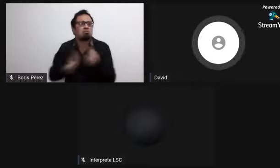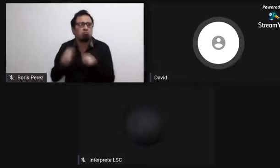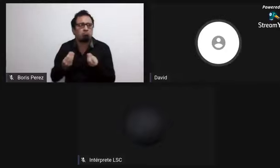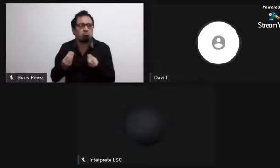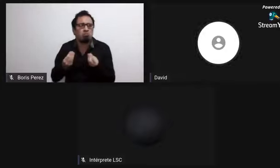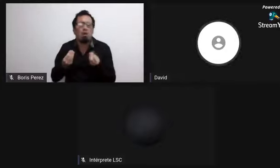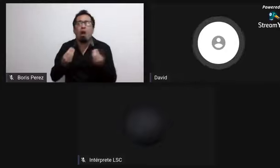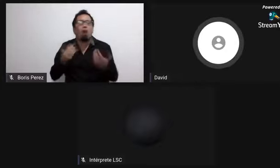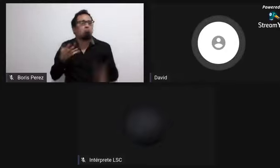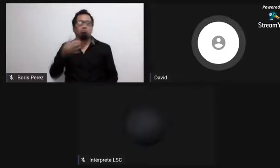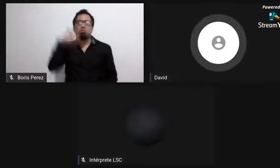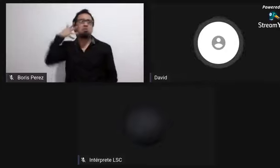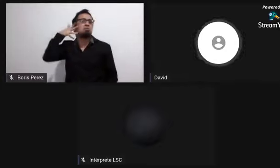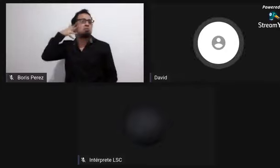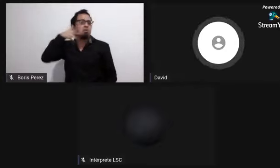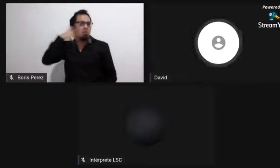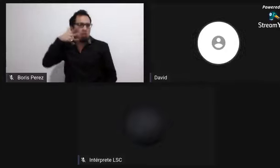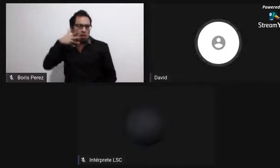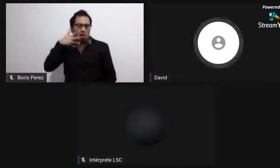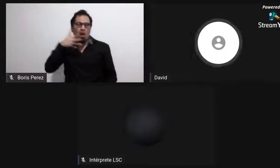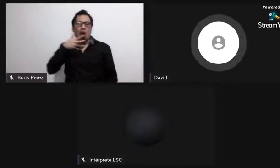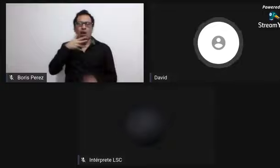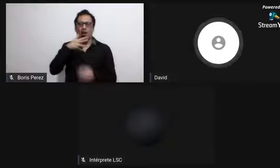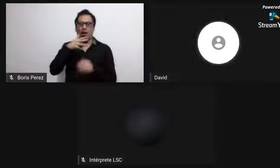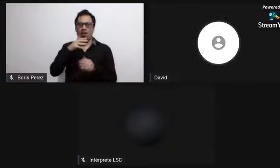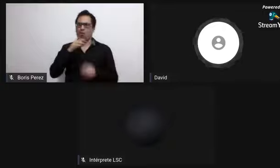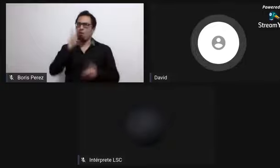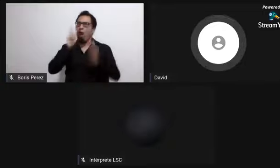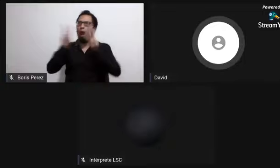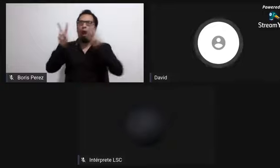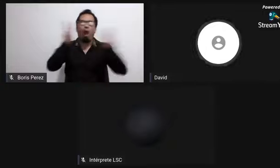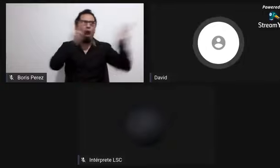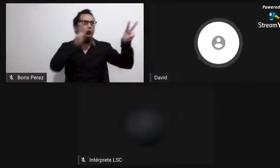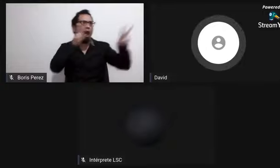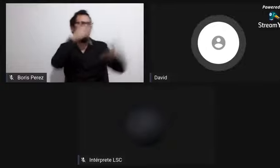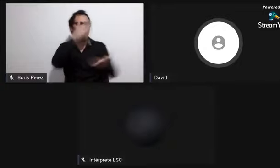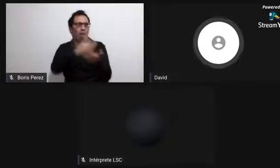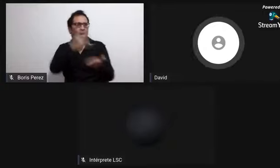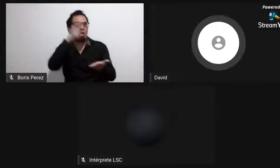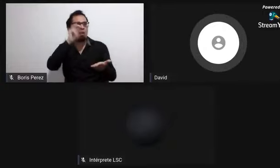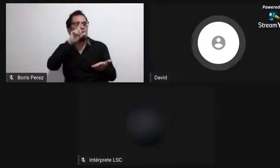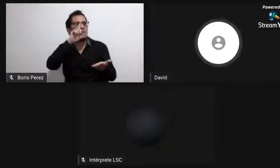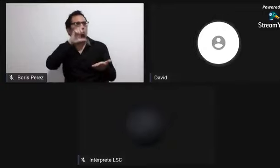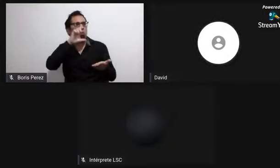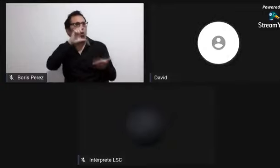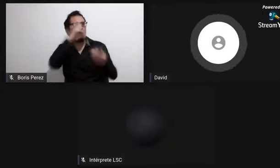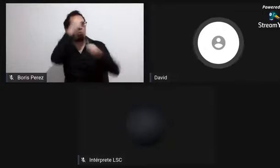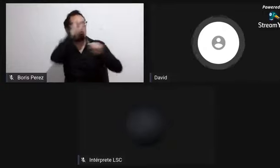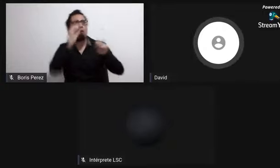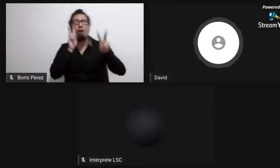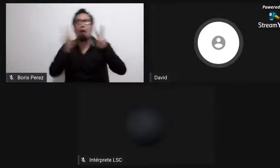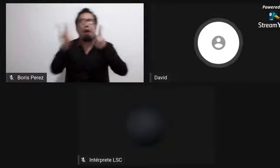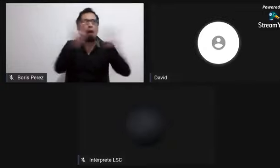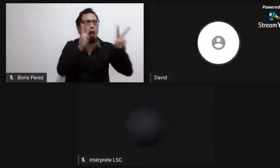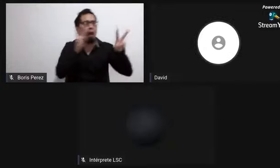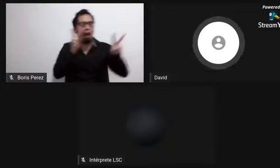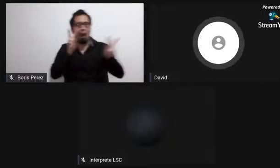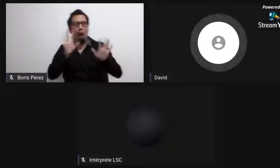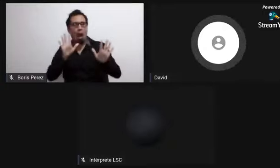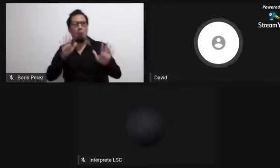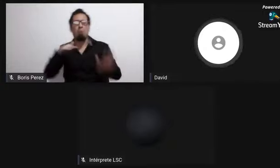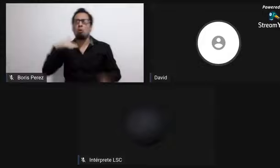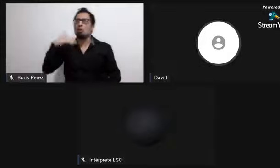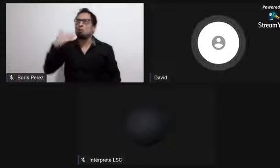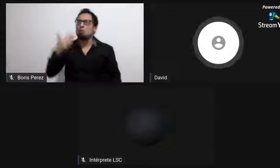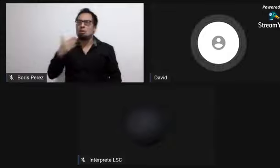1810 o en el periodo del año 1814, que es cuando sucede todo esto de Napoleón en contra